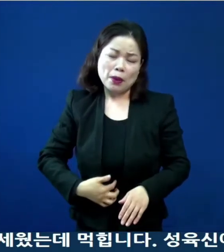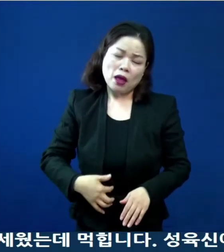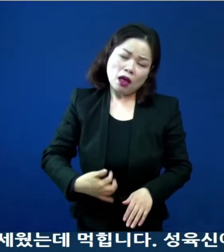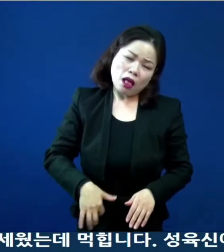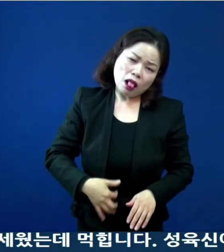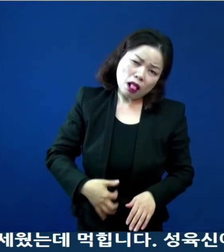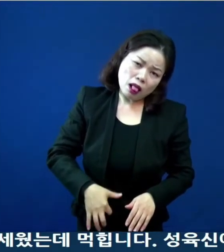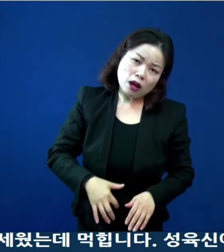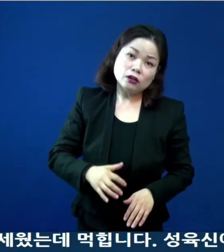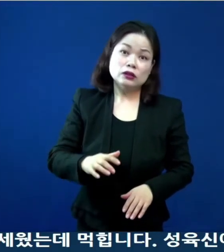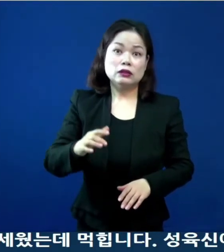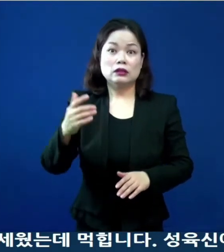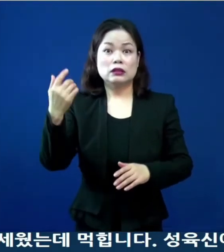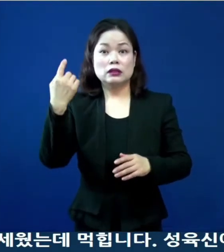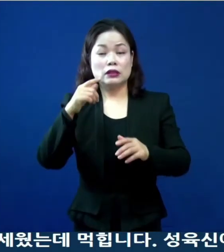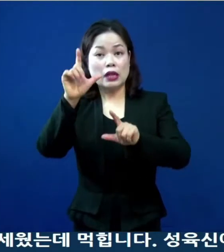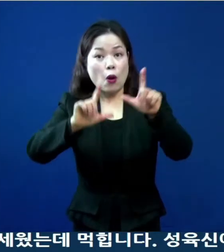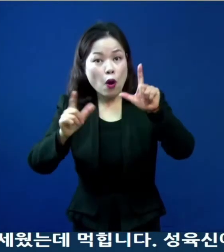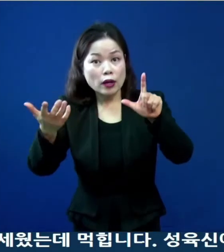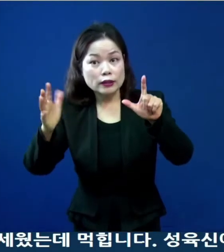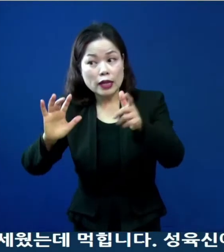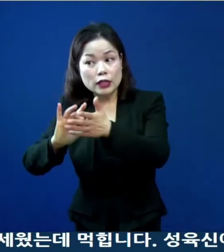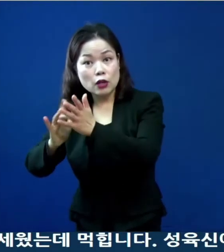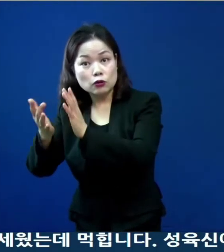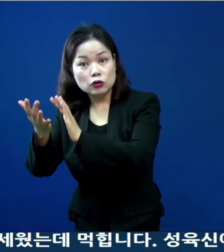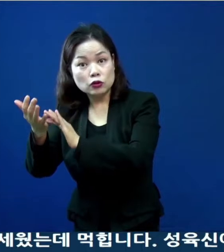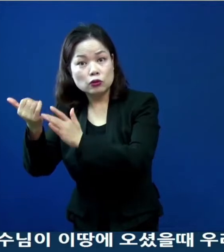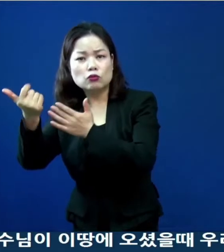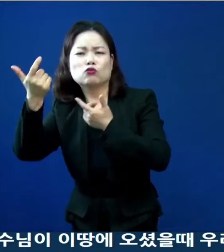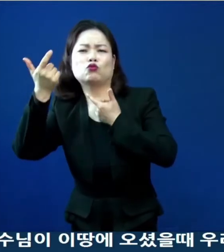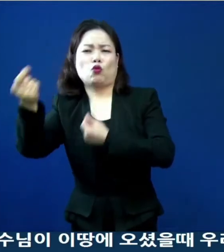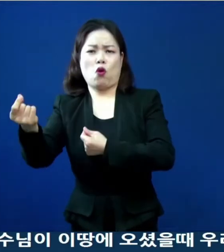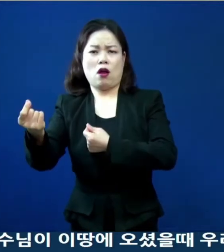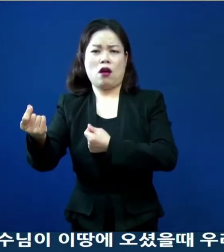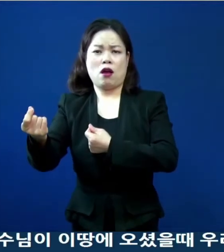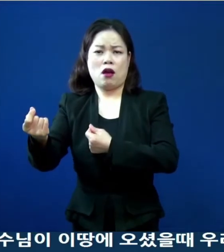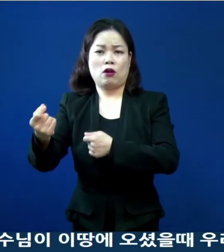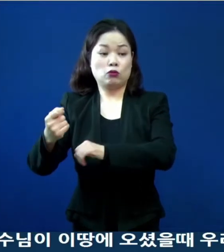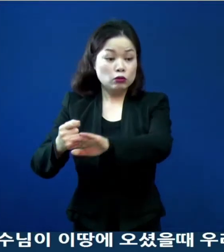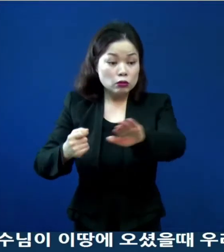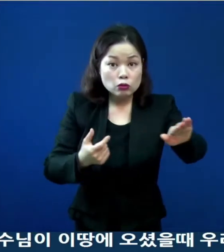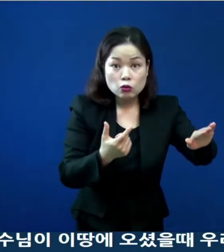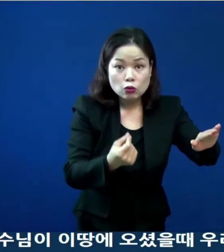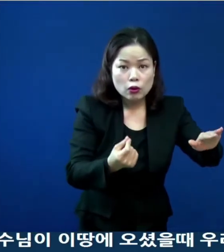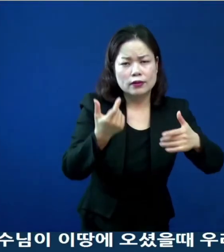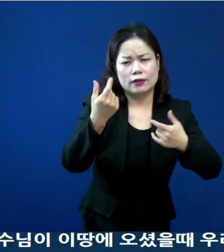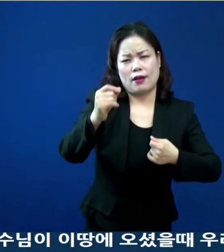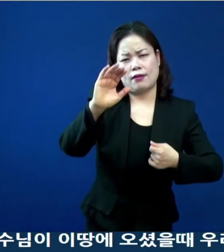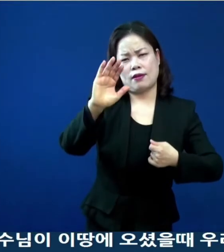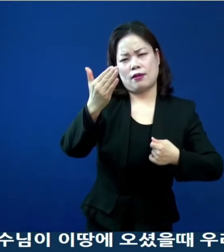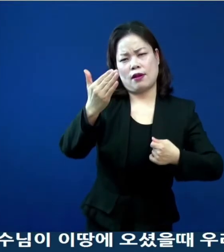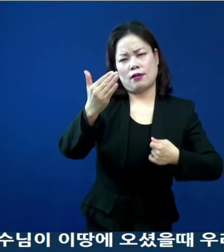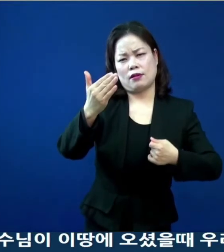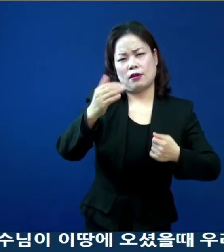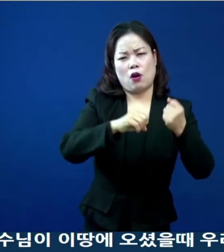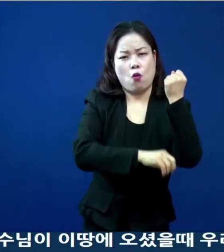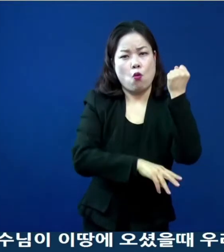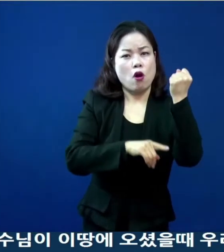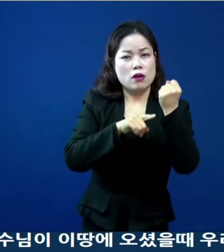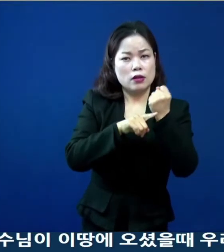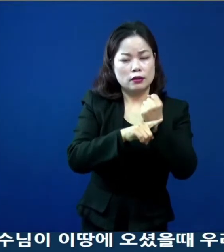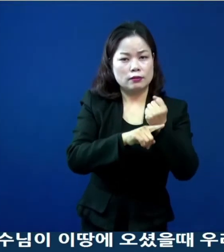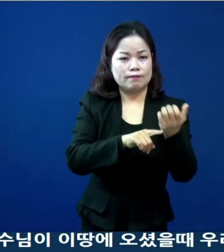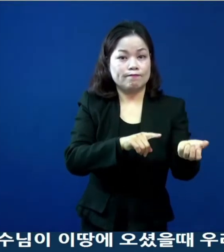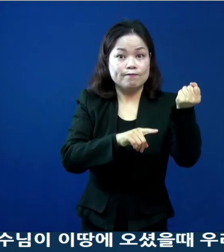상하는 그런 상황이었는데, 예수님이 그렇게 하셨으므로 우리도 그렇게 해야 된다라는 원리를 적용한